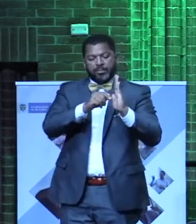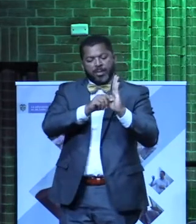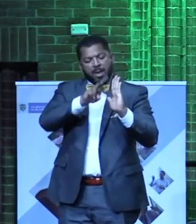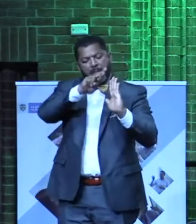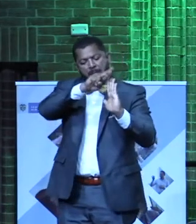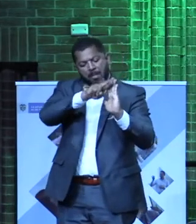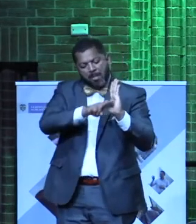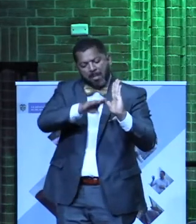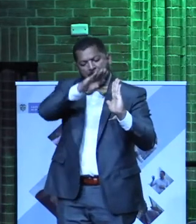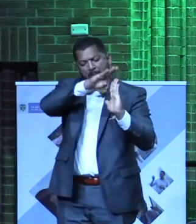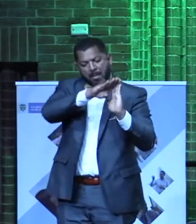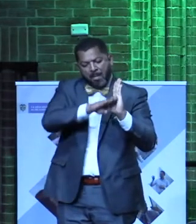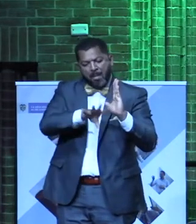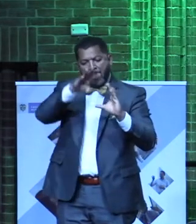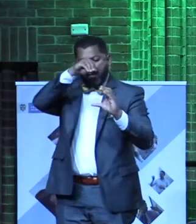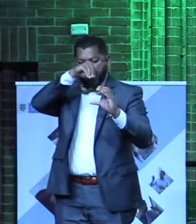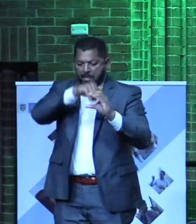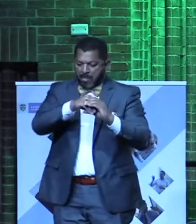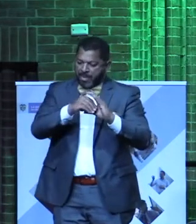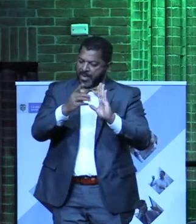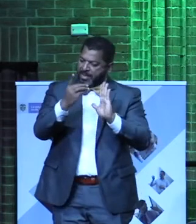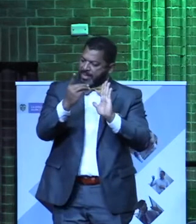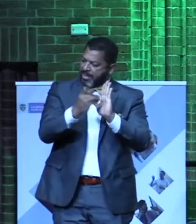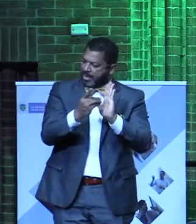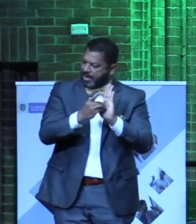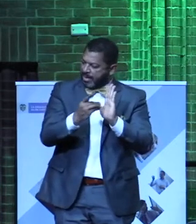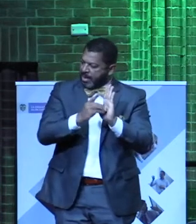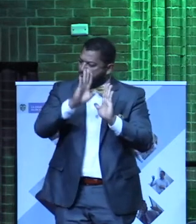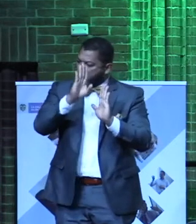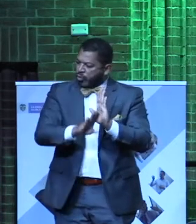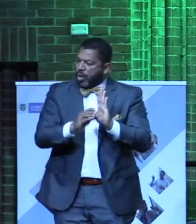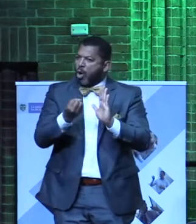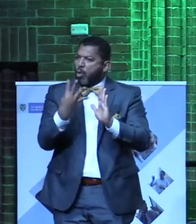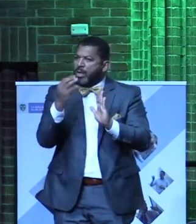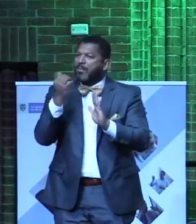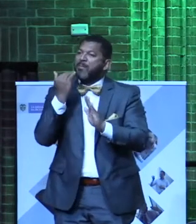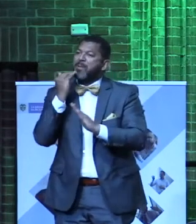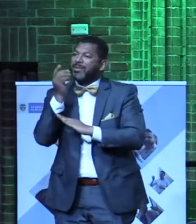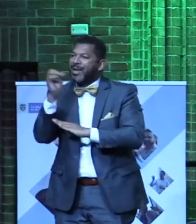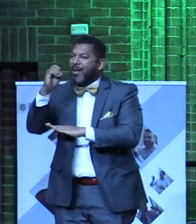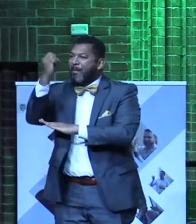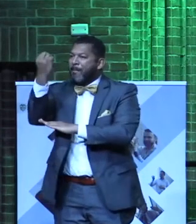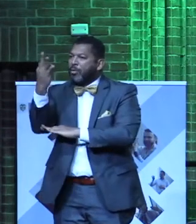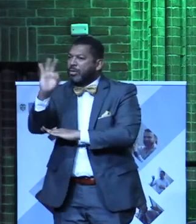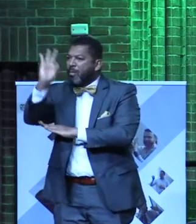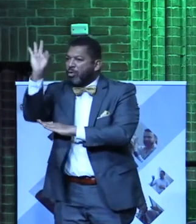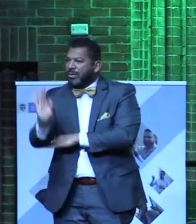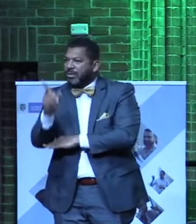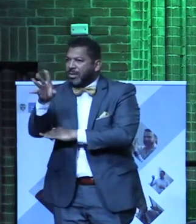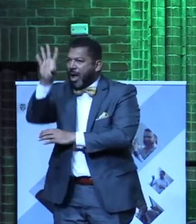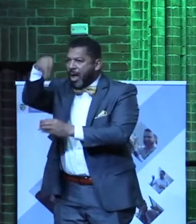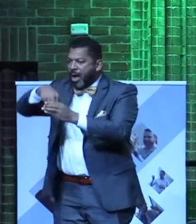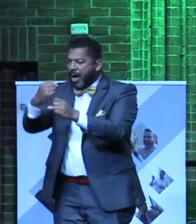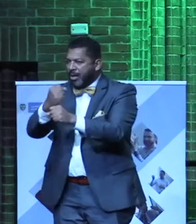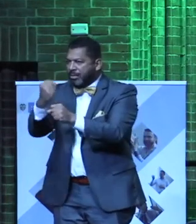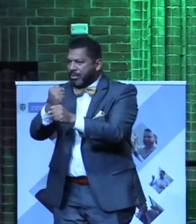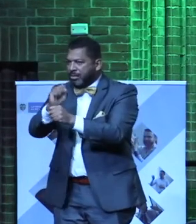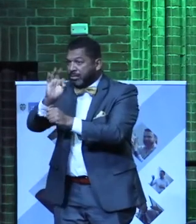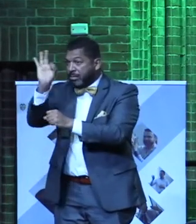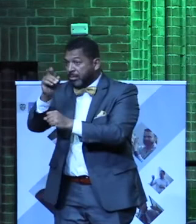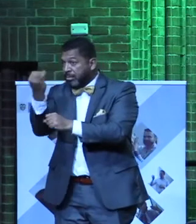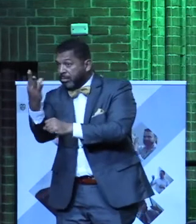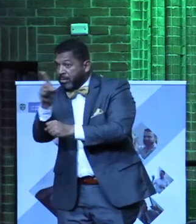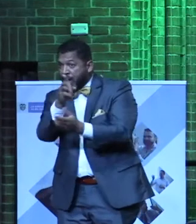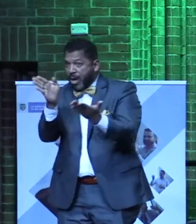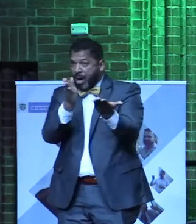define el decreto de inclusión laboral de los porcentajes y demás para las personas con discapacidad, pero esperamos